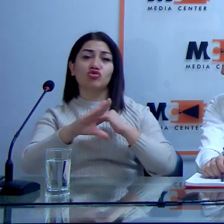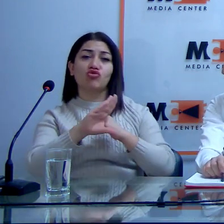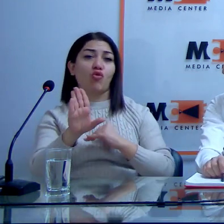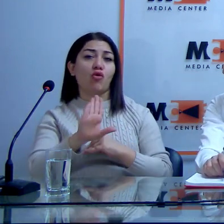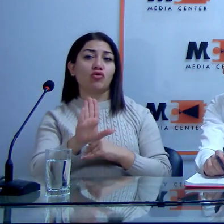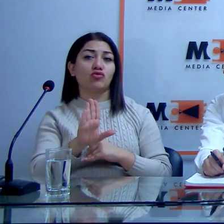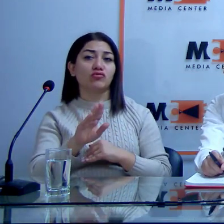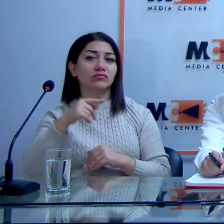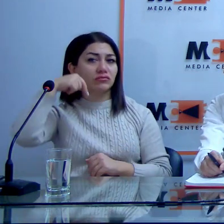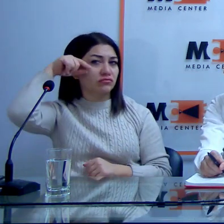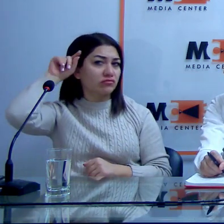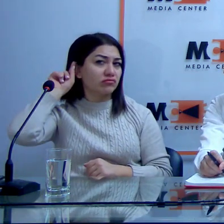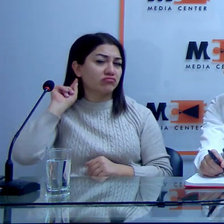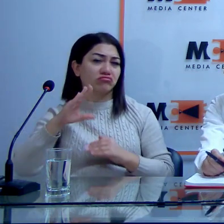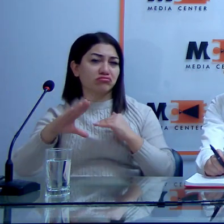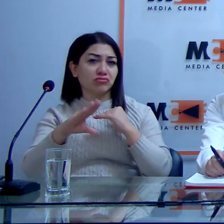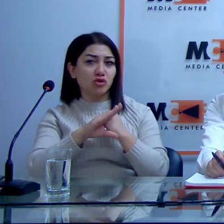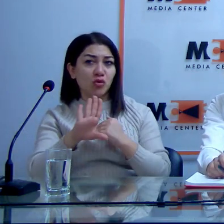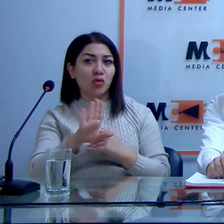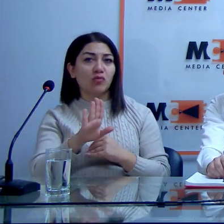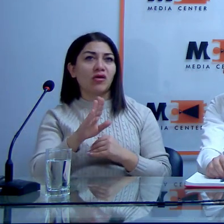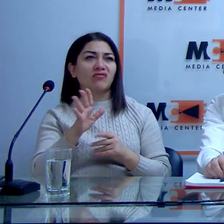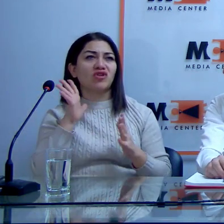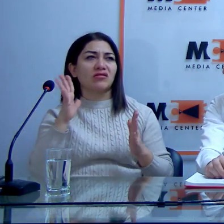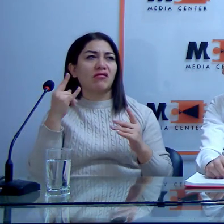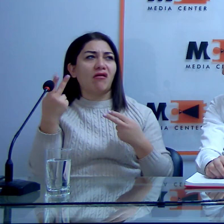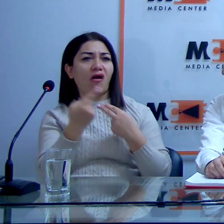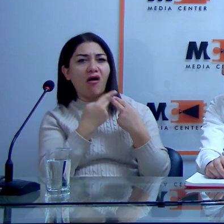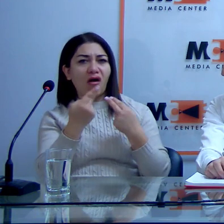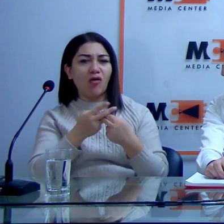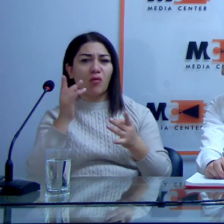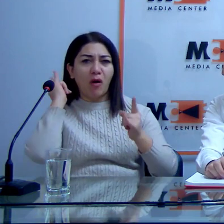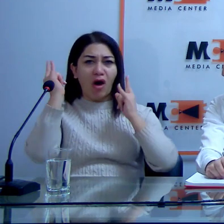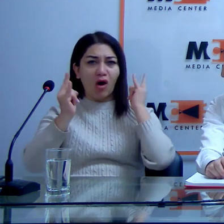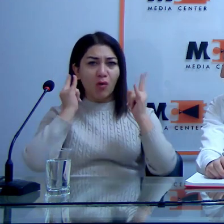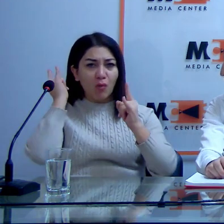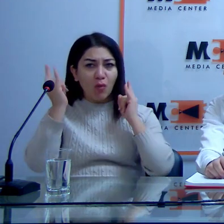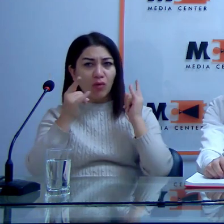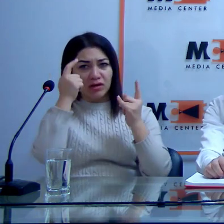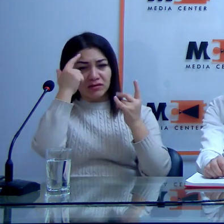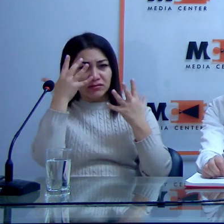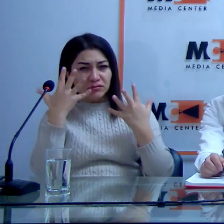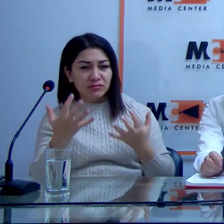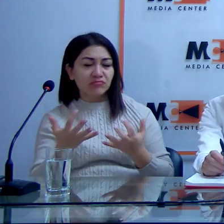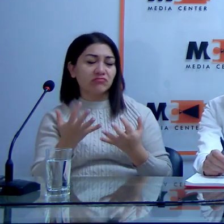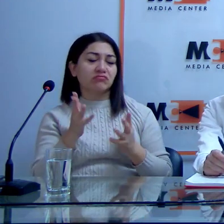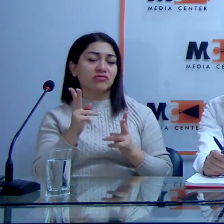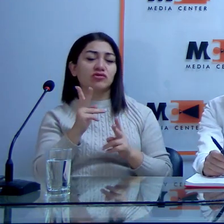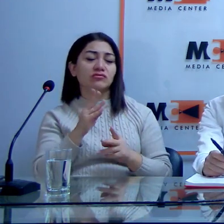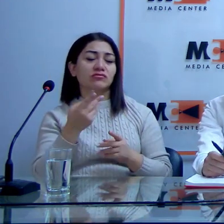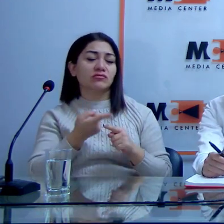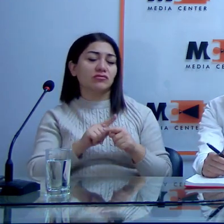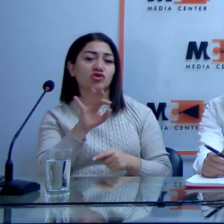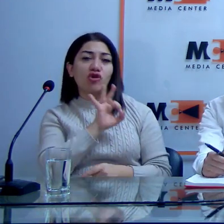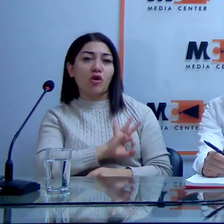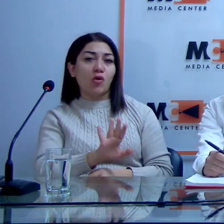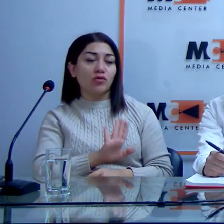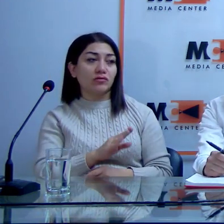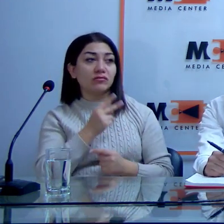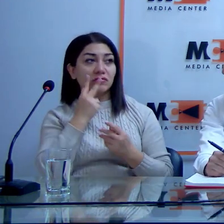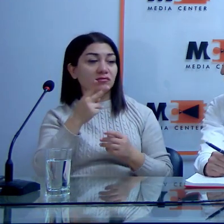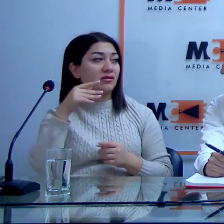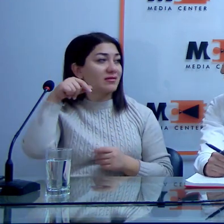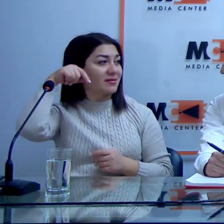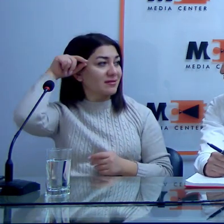է դժվարացնում, շեղում, ինչ որ կողմնակի աղմուկ է հայտնվում, եւ այստեղ կարող են ենթադրել այդ